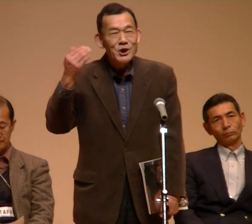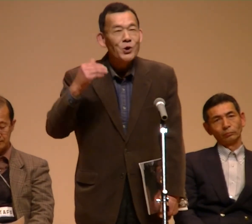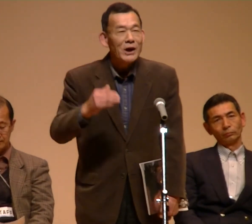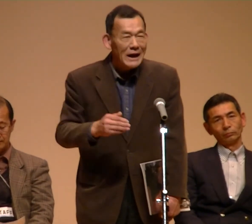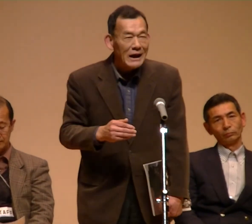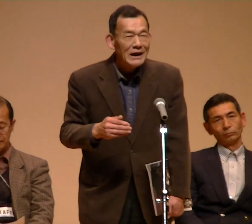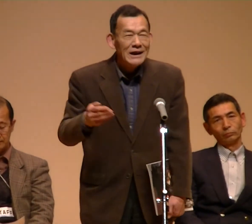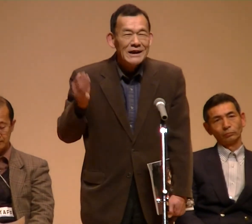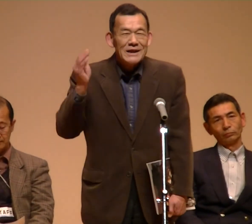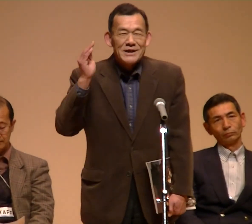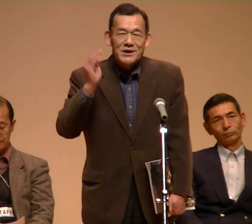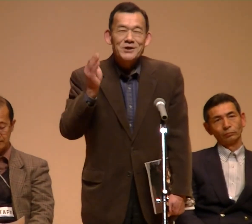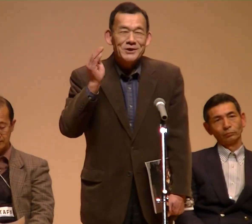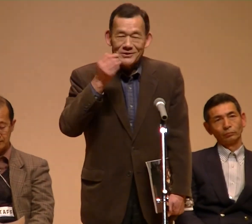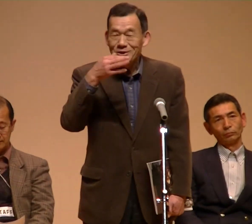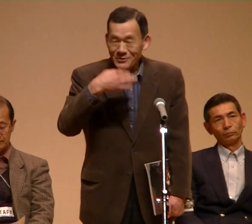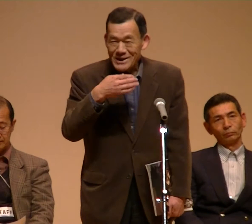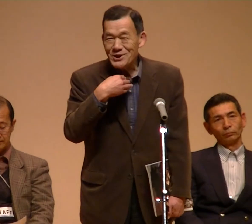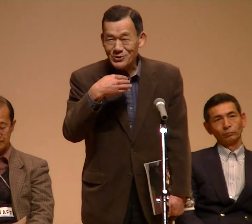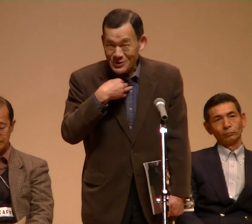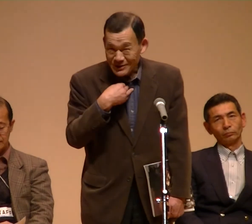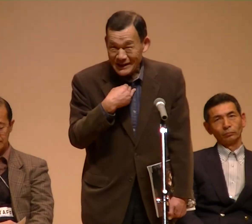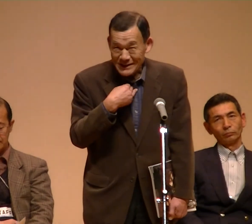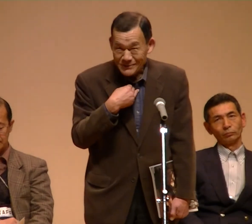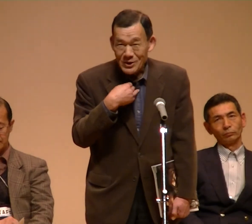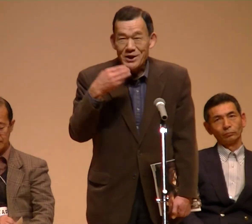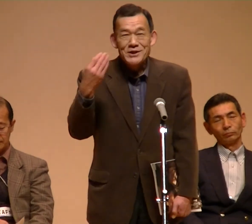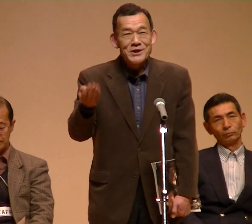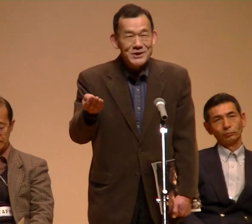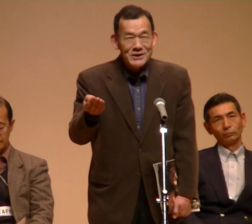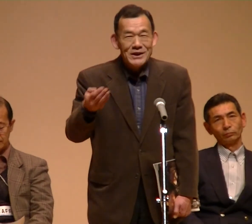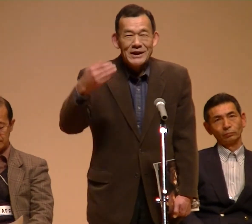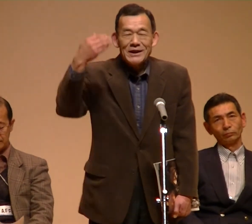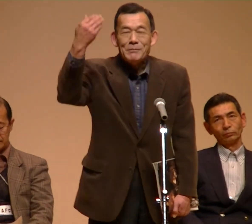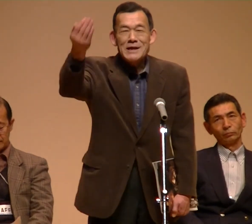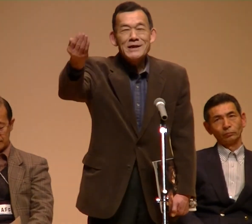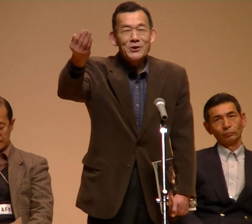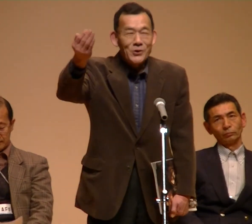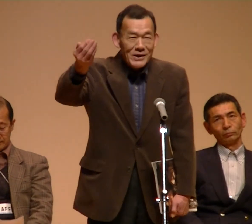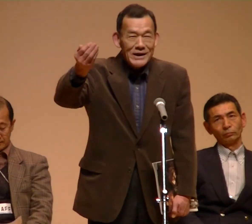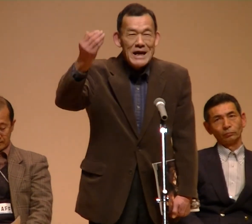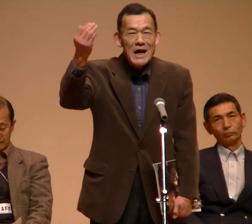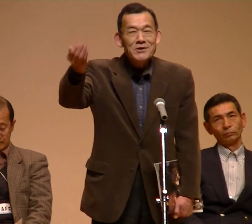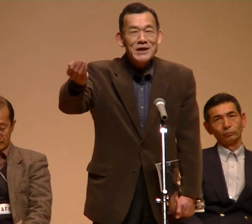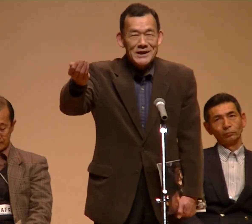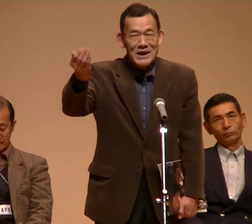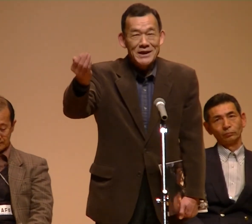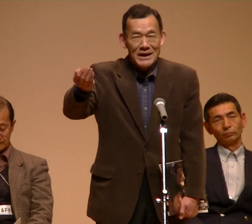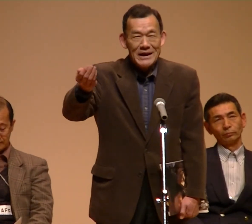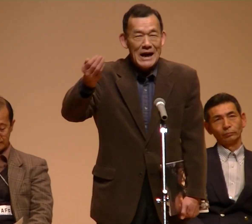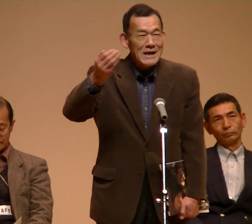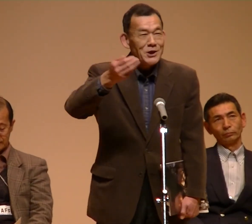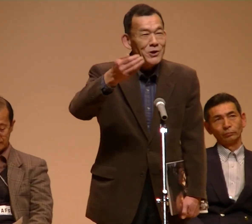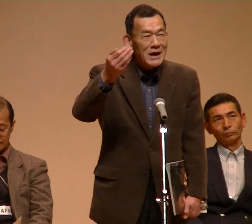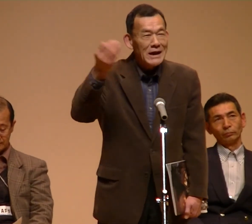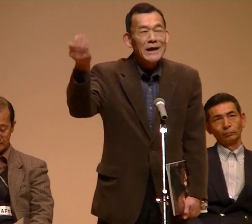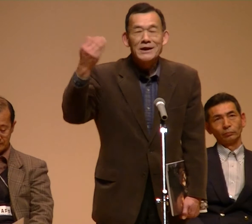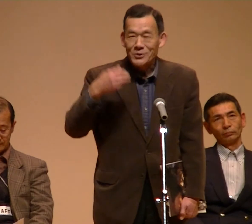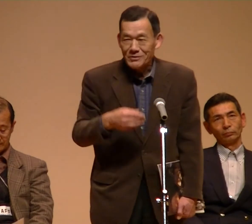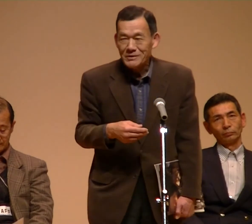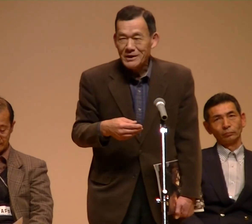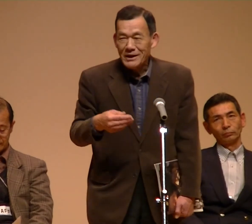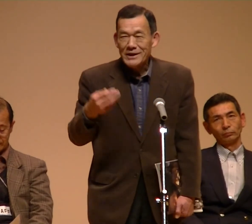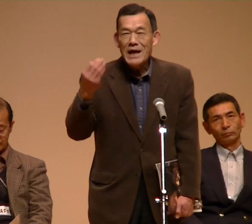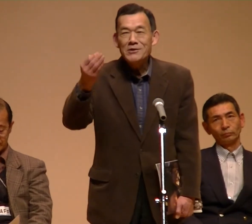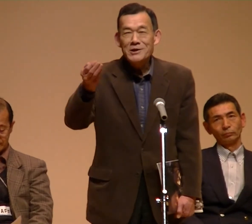日市の方から新宿、うちの方は新宿という地区なんですけど、新宿正木の方に200人来てて朝ごはんがないん